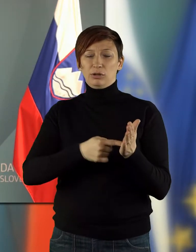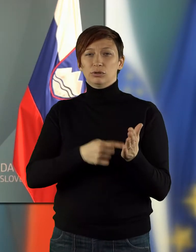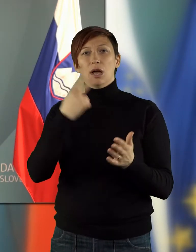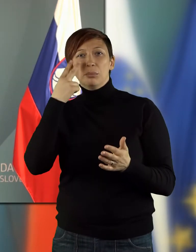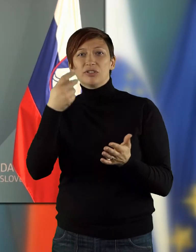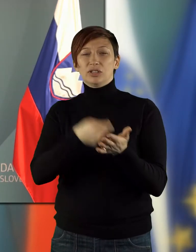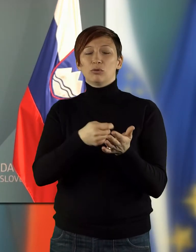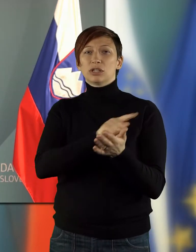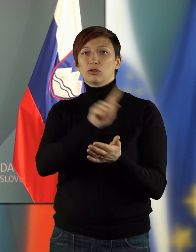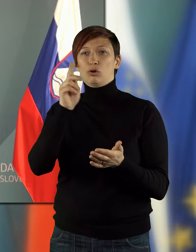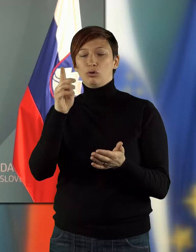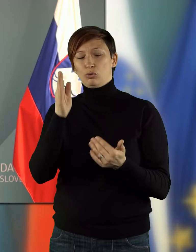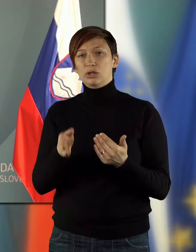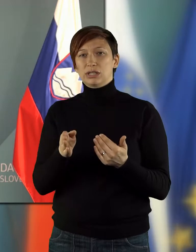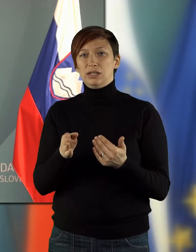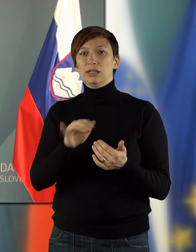11,5, predvidena ocena